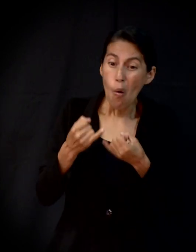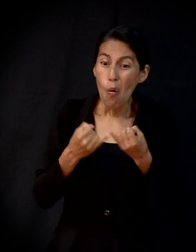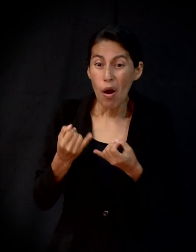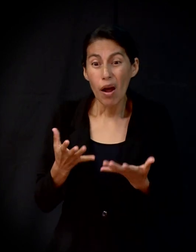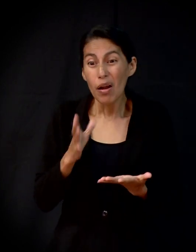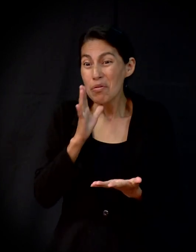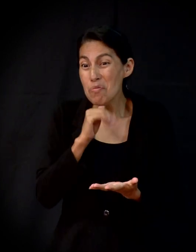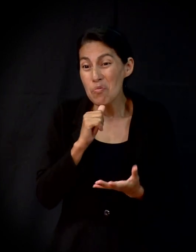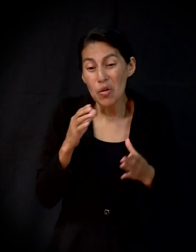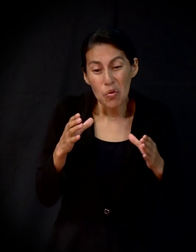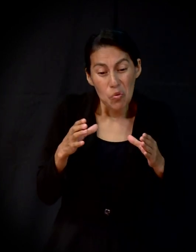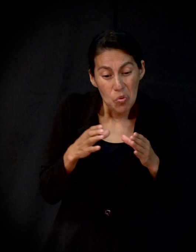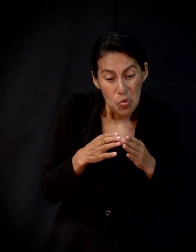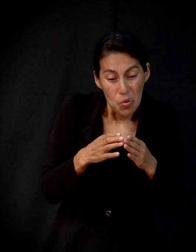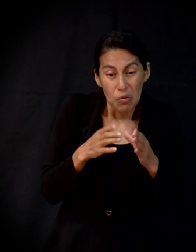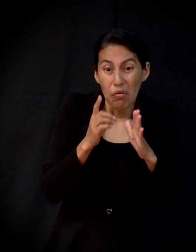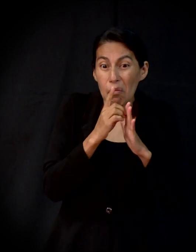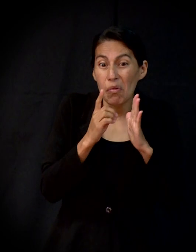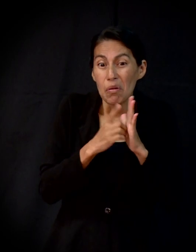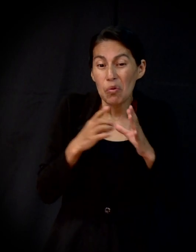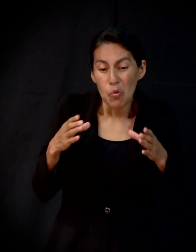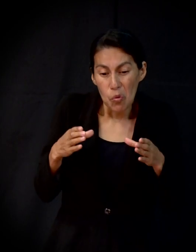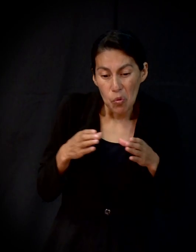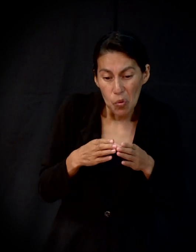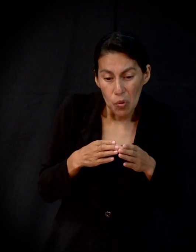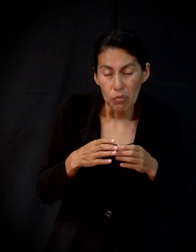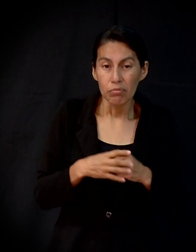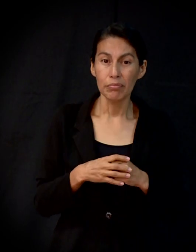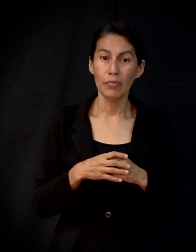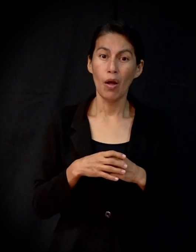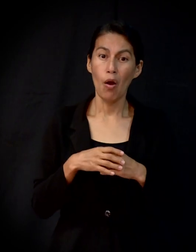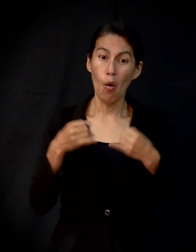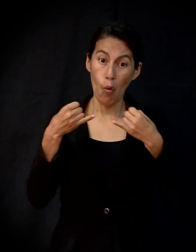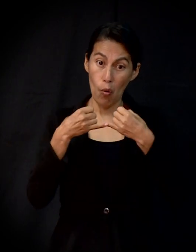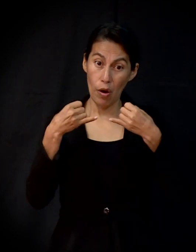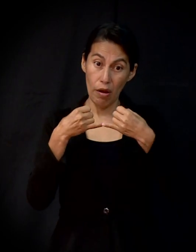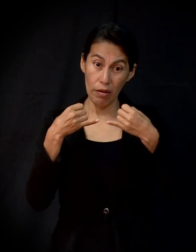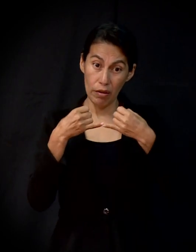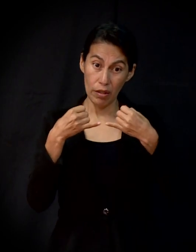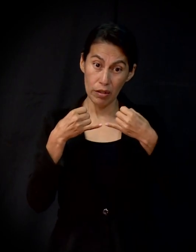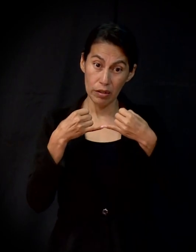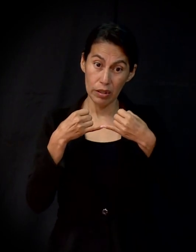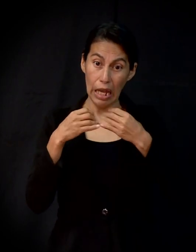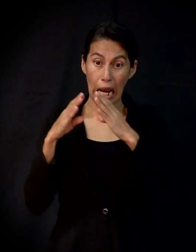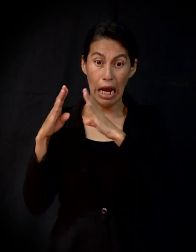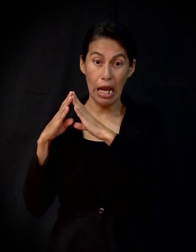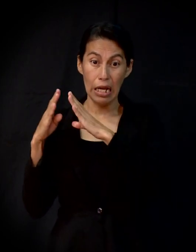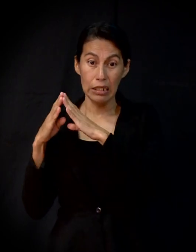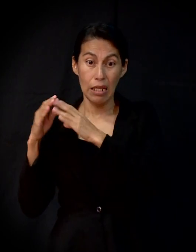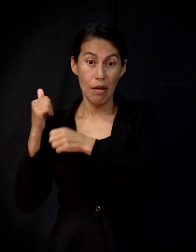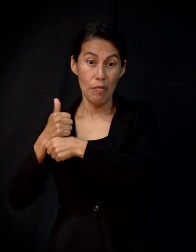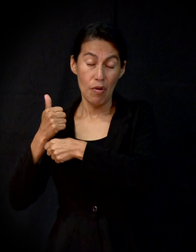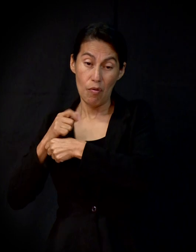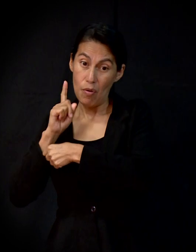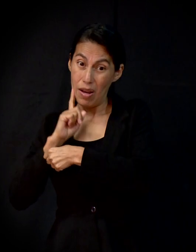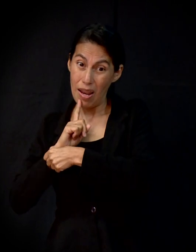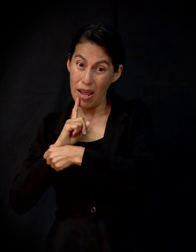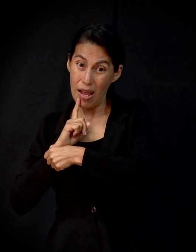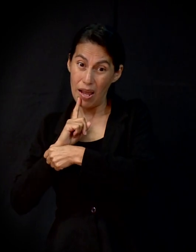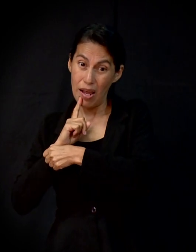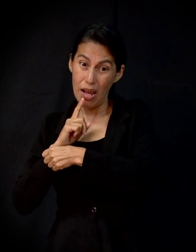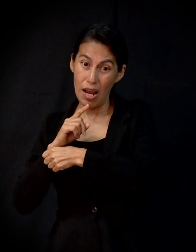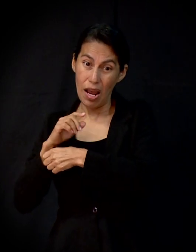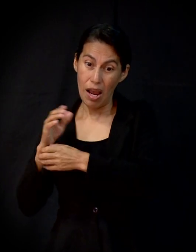en el departamento era chiquitito, mis juguetes fueron todas bien paquetados en la casa de mi mamá, en la camisa, y